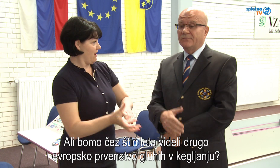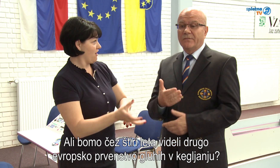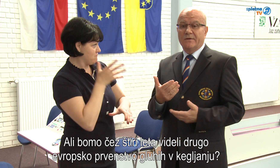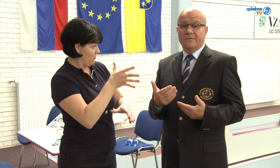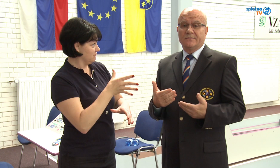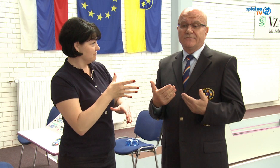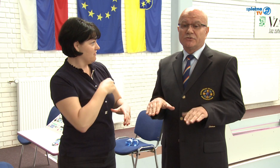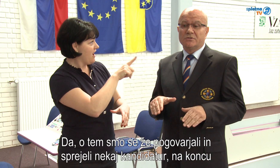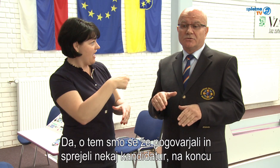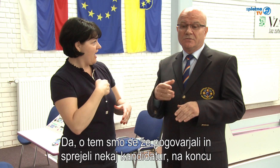to?